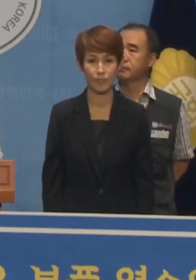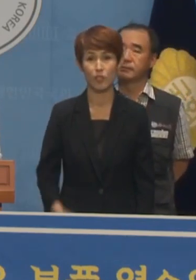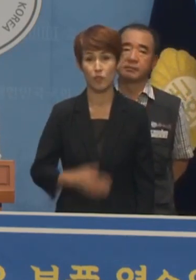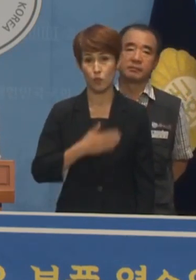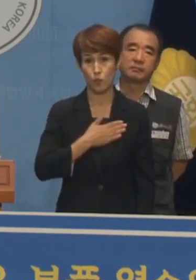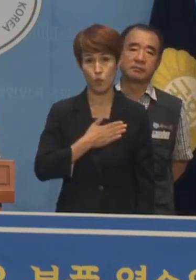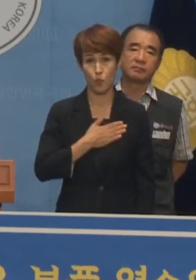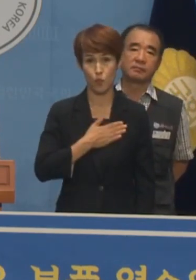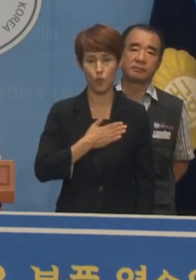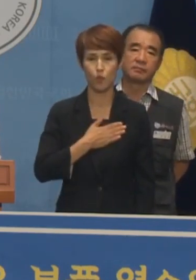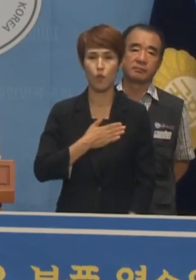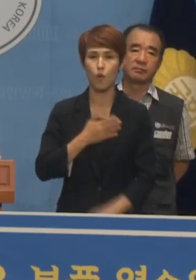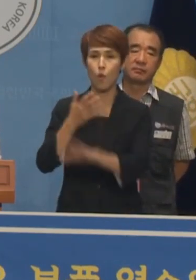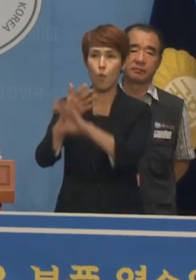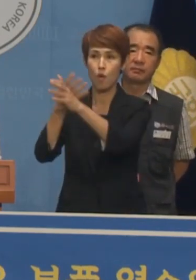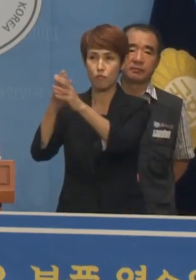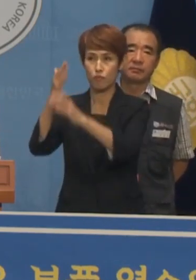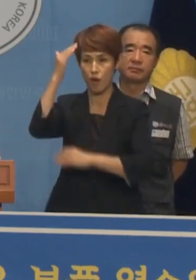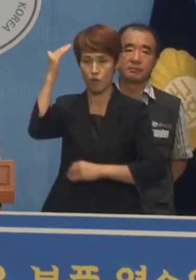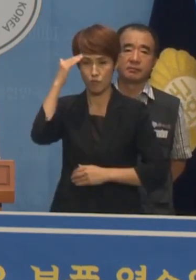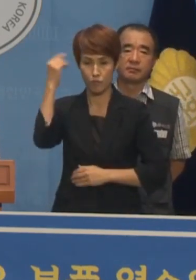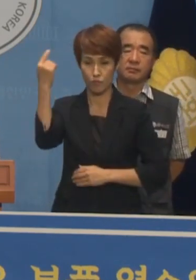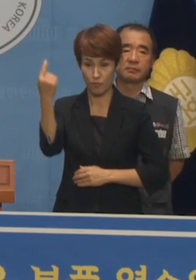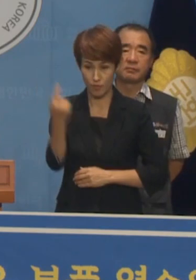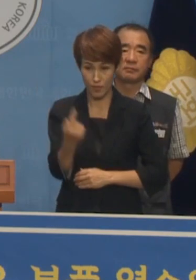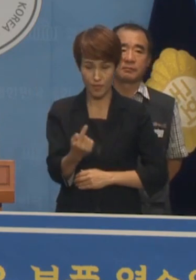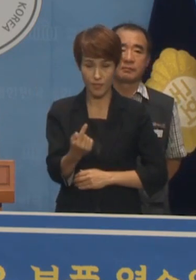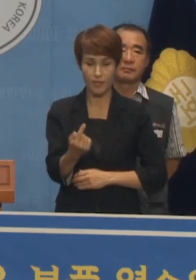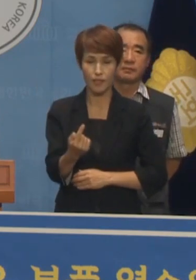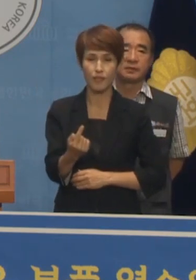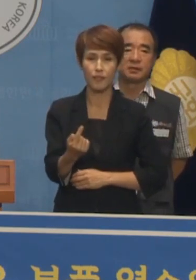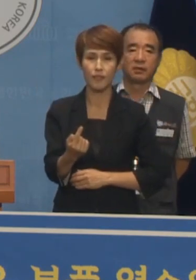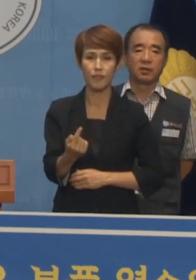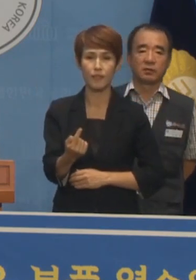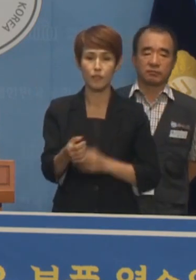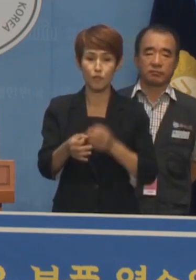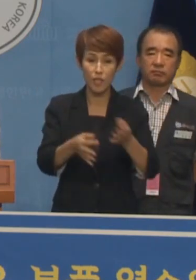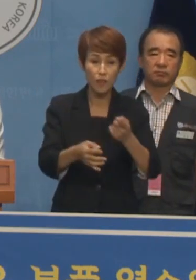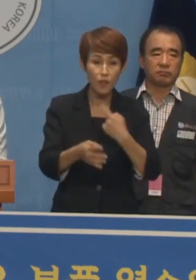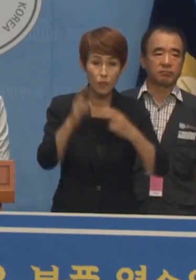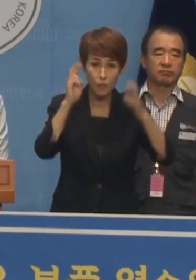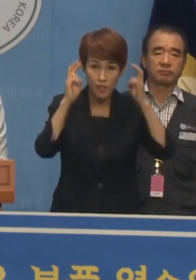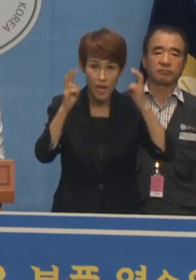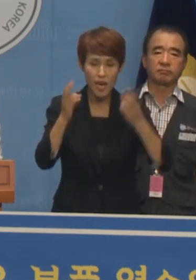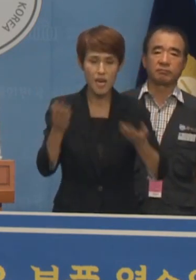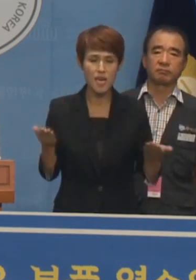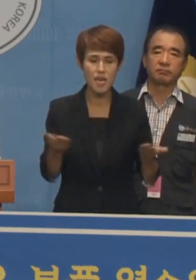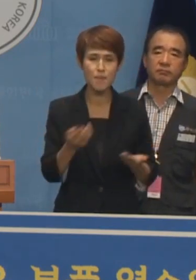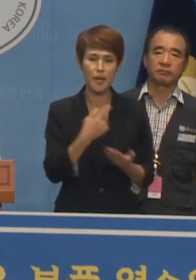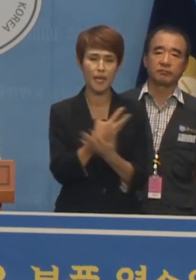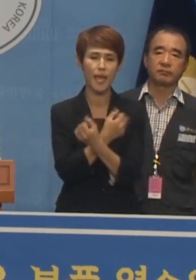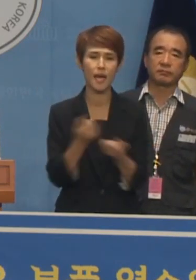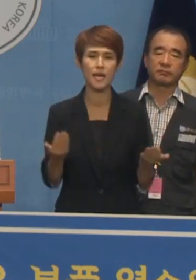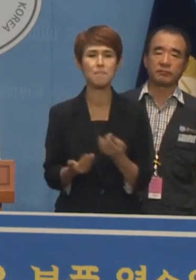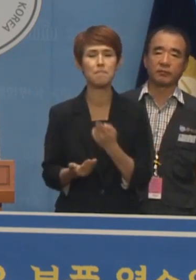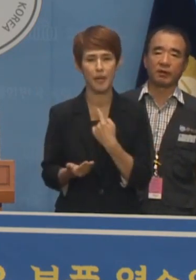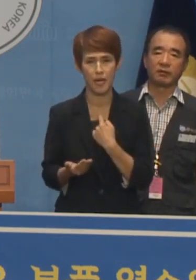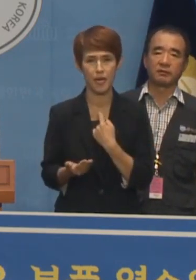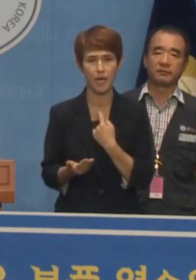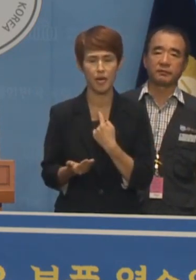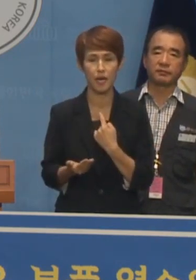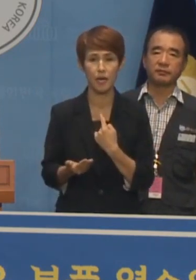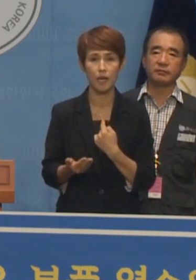저도 외투 자본이었던 회사의 비정규직으로 근무를 했었고 그 외투